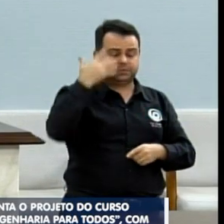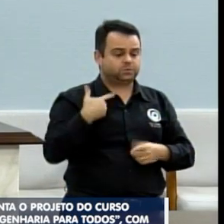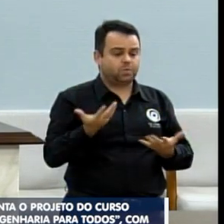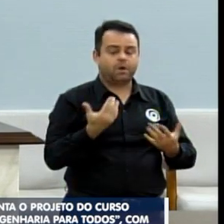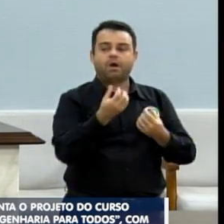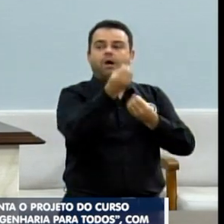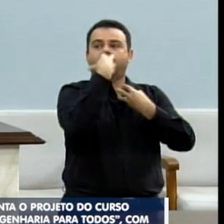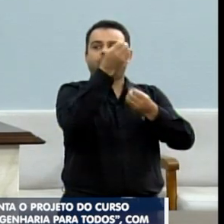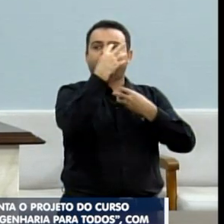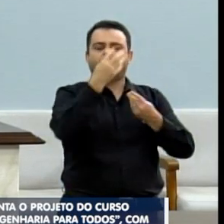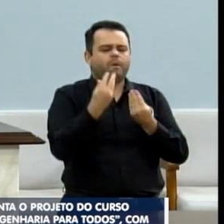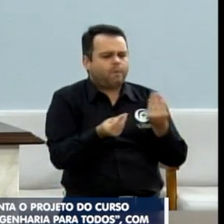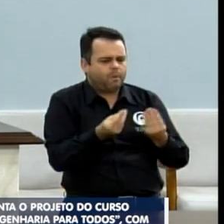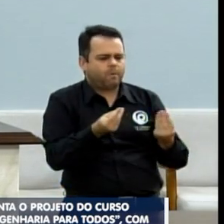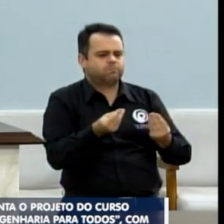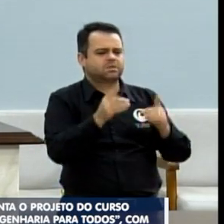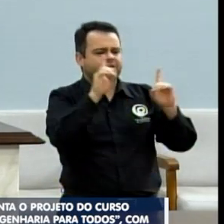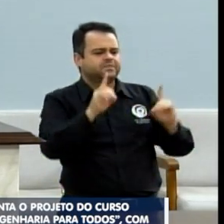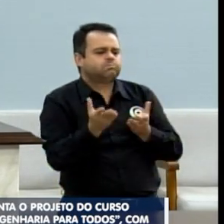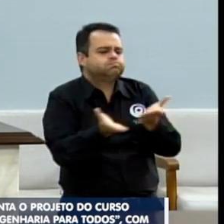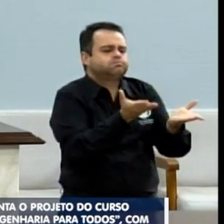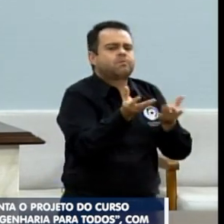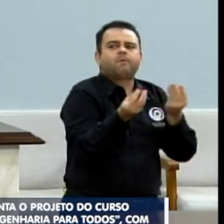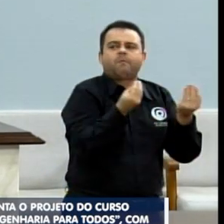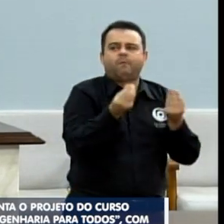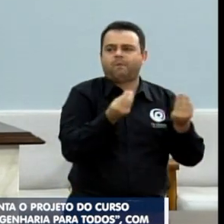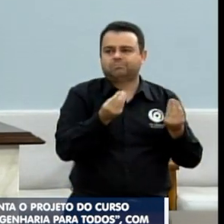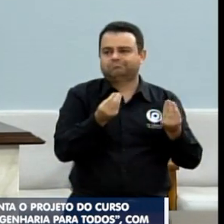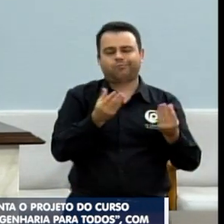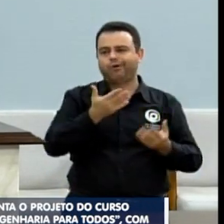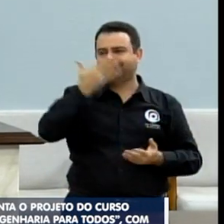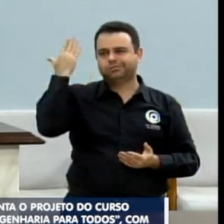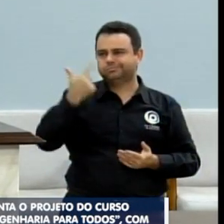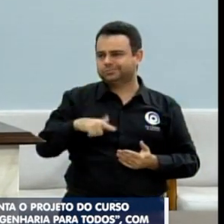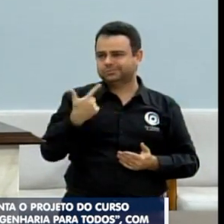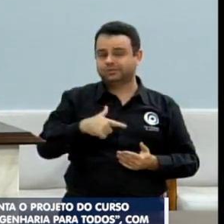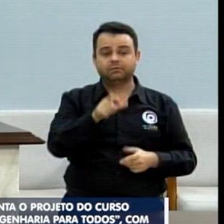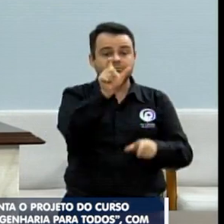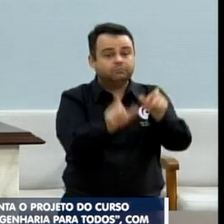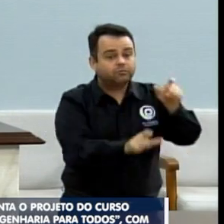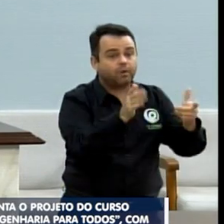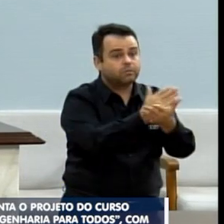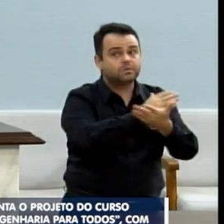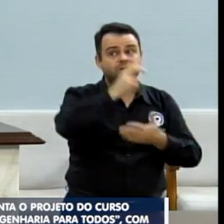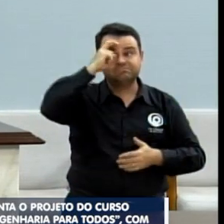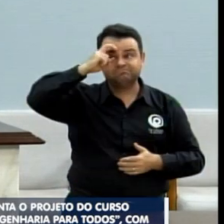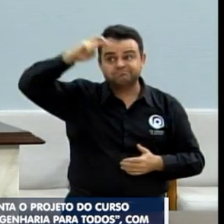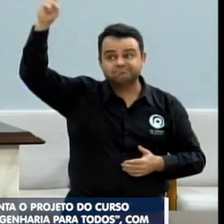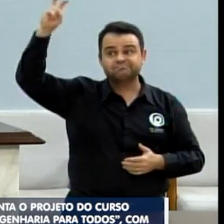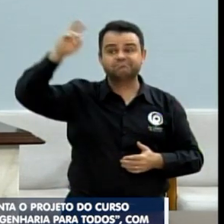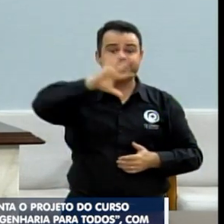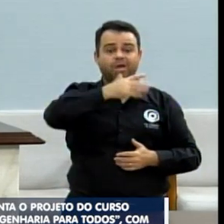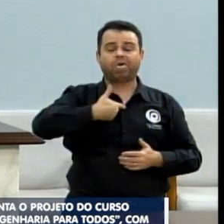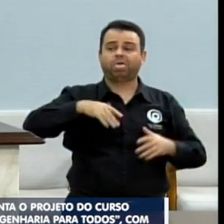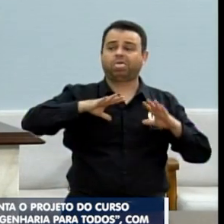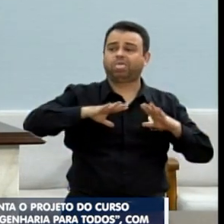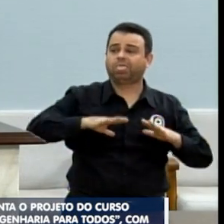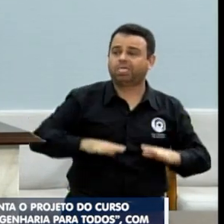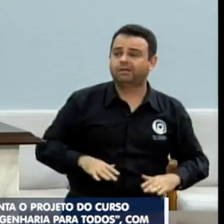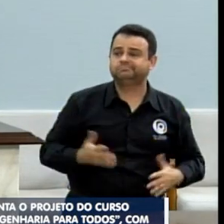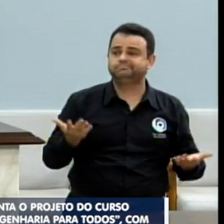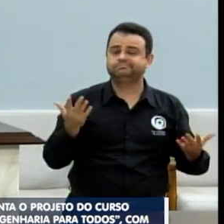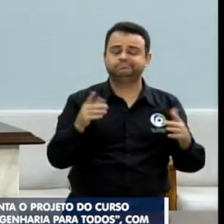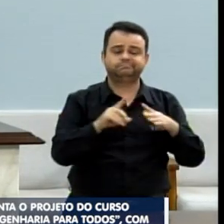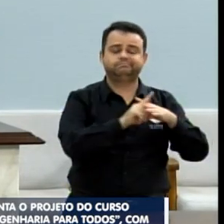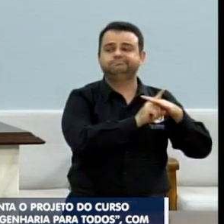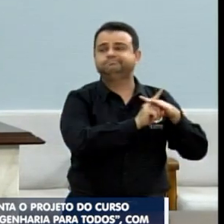Então, isso resulta em perdas de talentos, soluções inovadoras e perpetua a exclusão